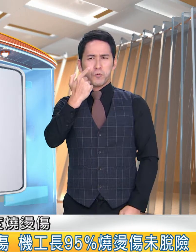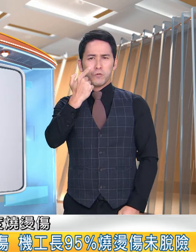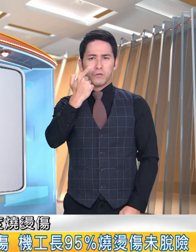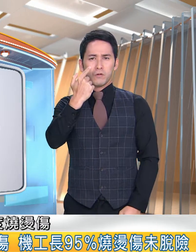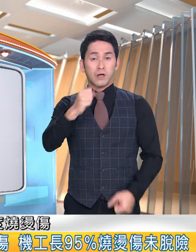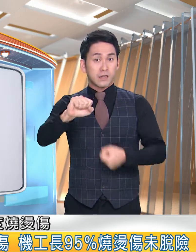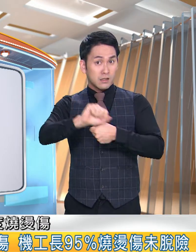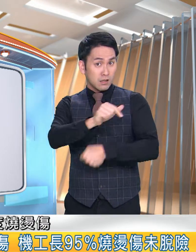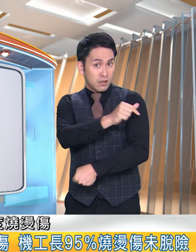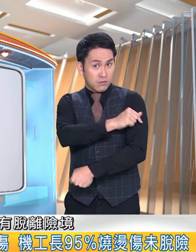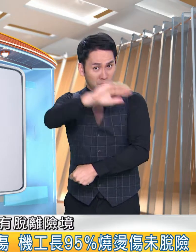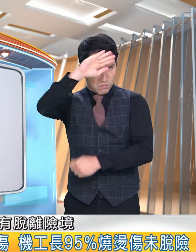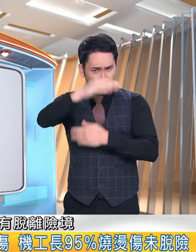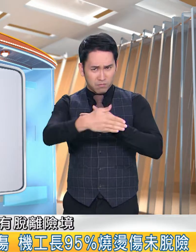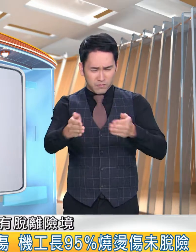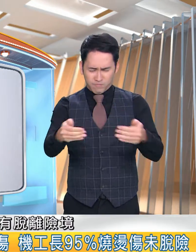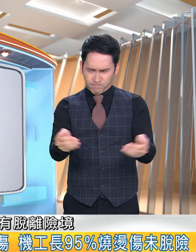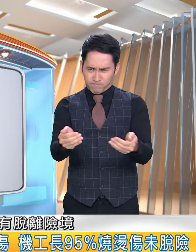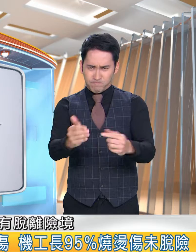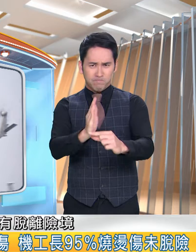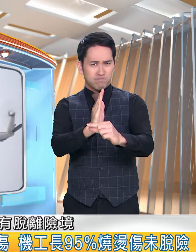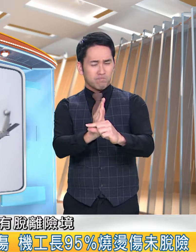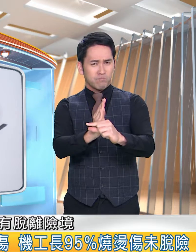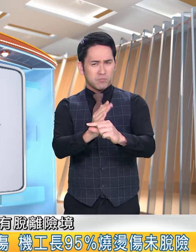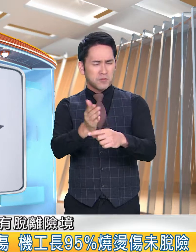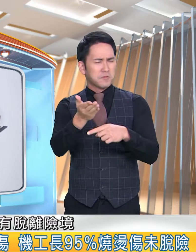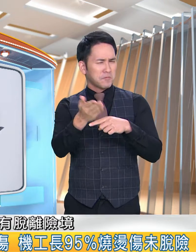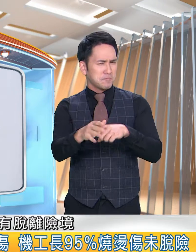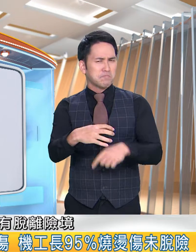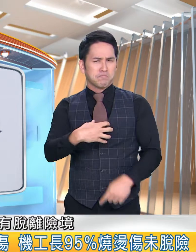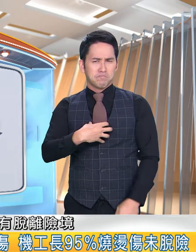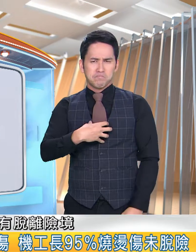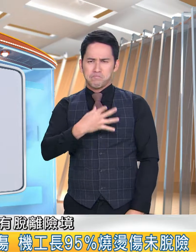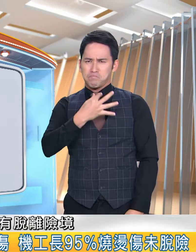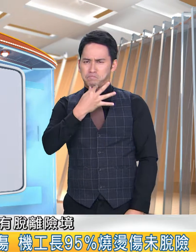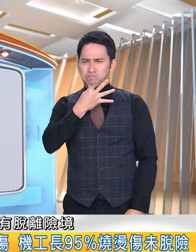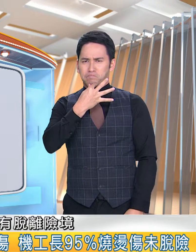伤，在加护病房，还没有脱离险境。